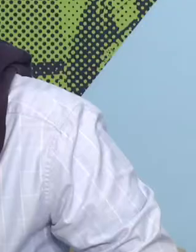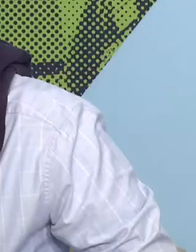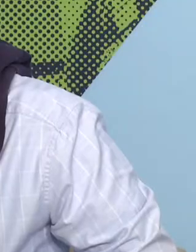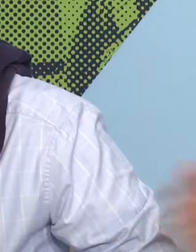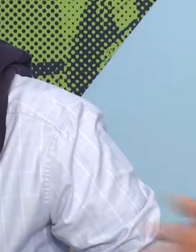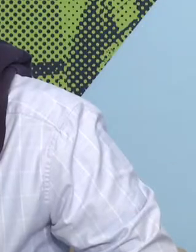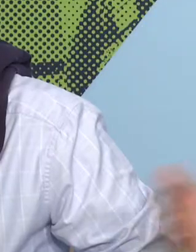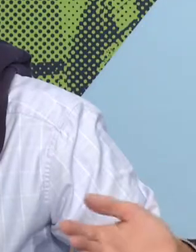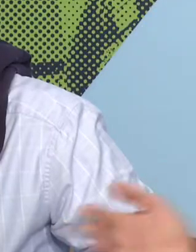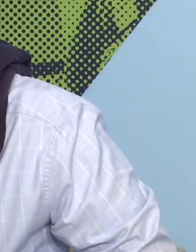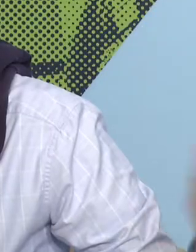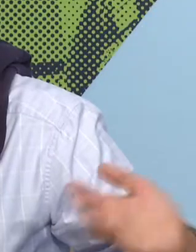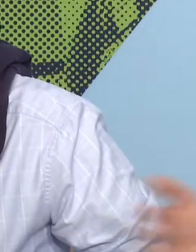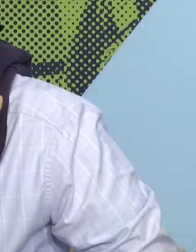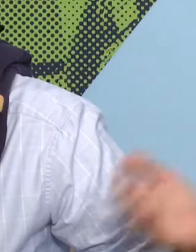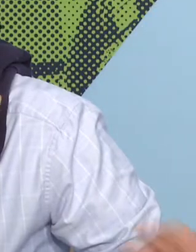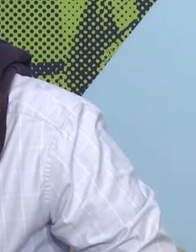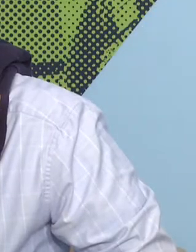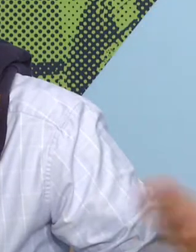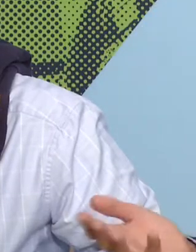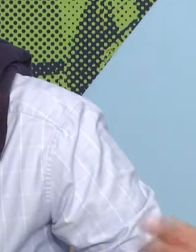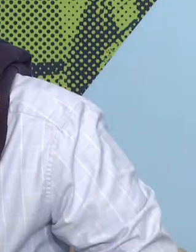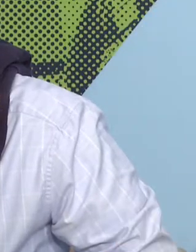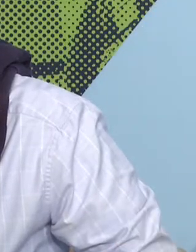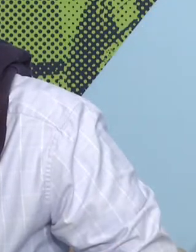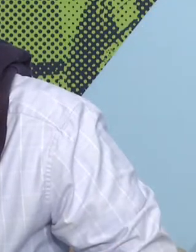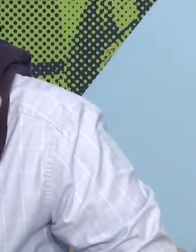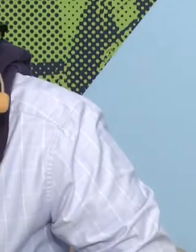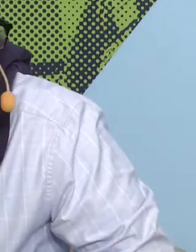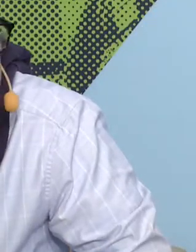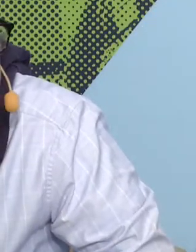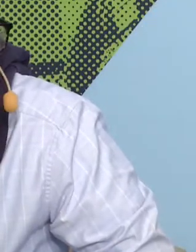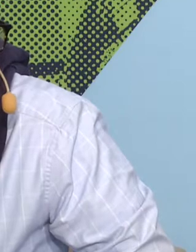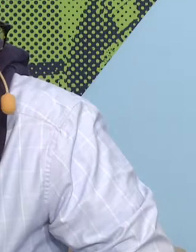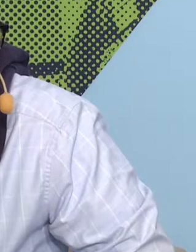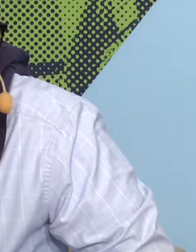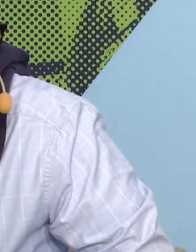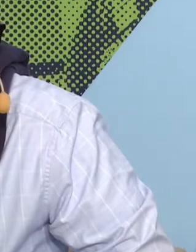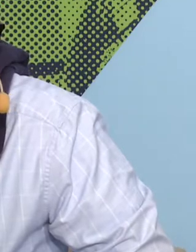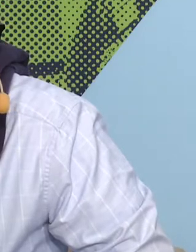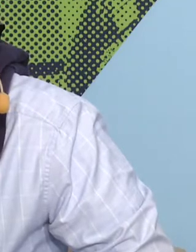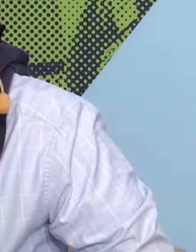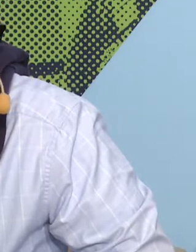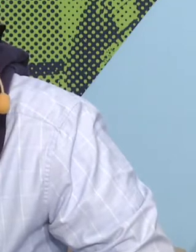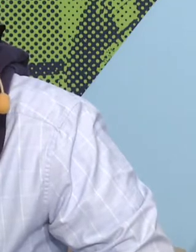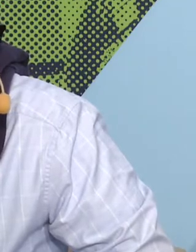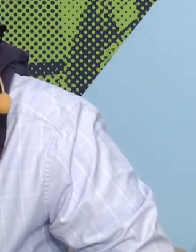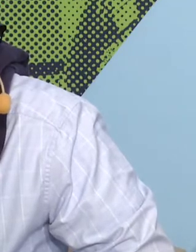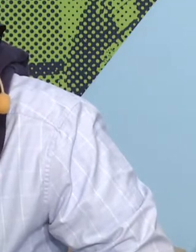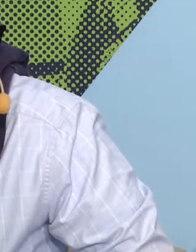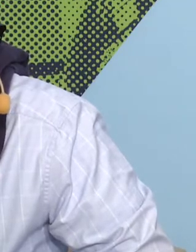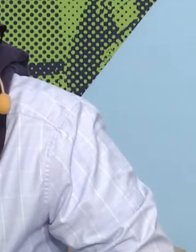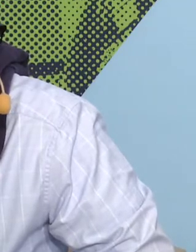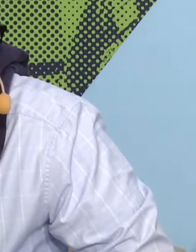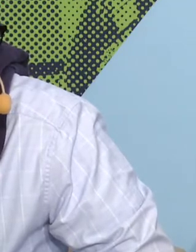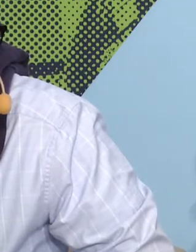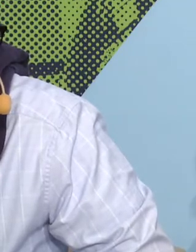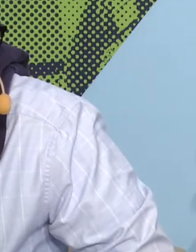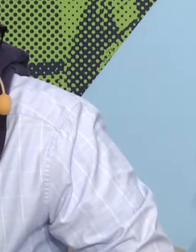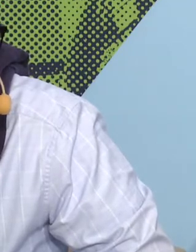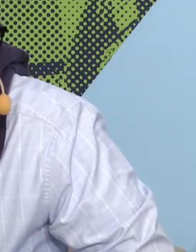det är ju så, allting går ju mycket snabbare, mycket rörligare och så vidare. Konkurrensen ökar, vi måste vara flexibla. Och kan man i Norden hitta ett gemensamt, vi